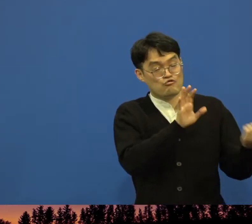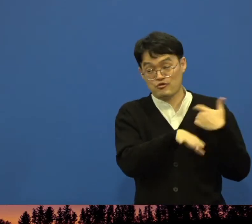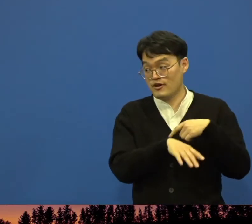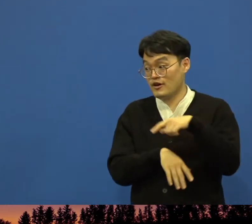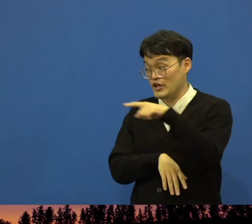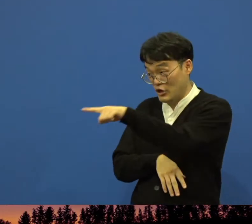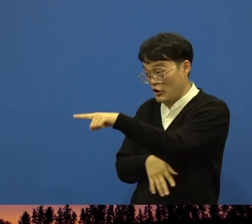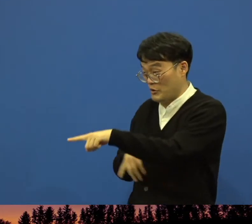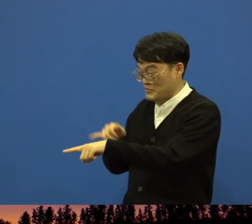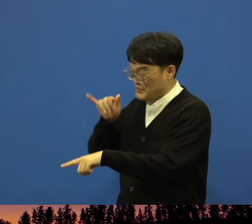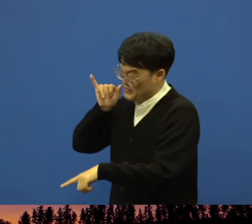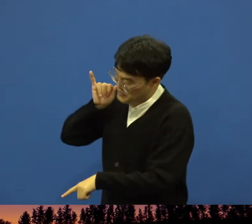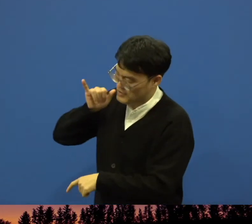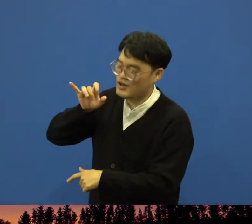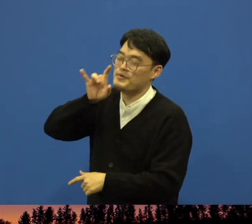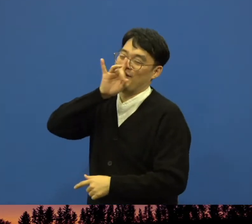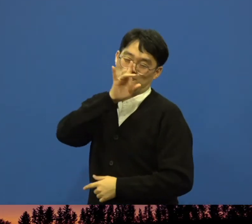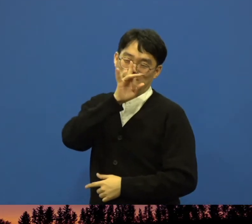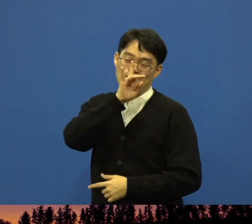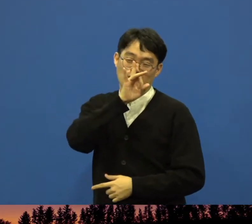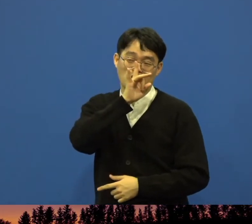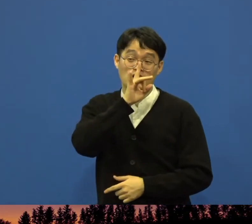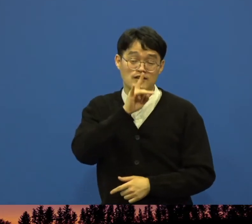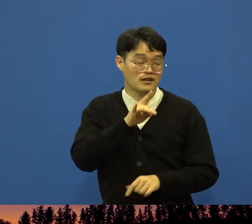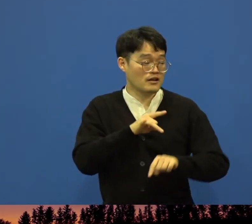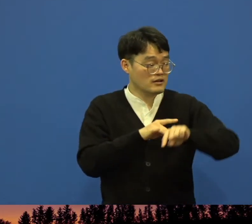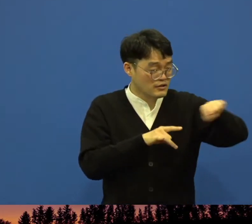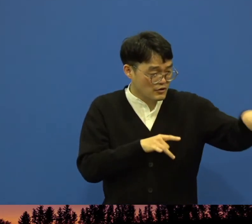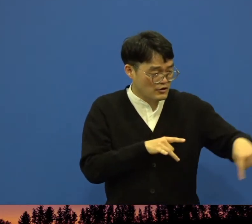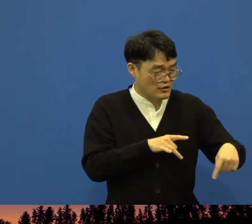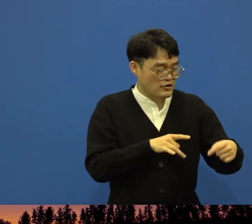여유를 가지고 그 여분의 에너지로 다른 사람을 섬기라는 거죠.